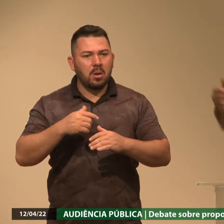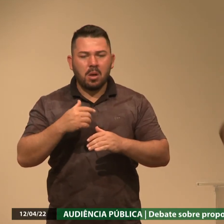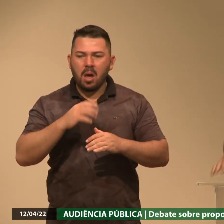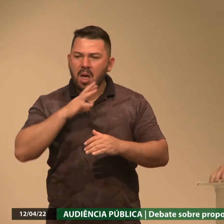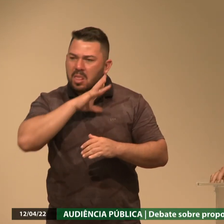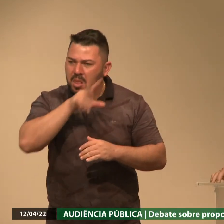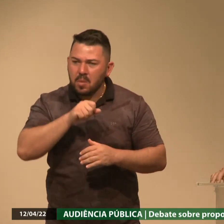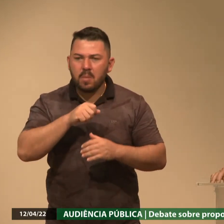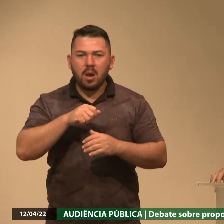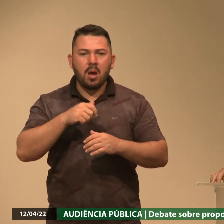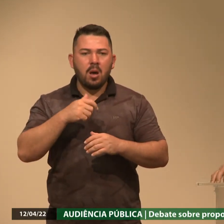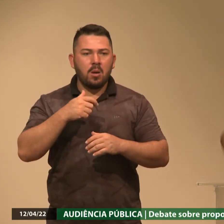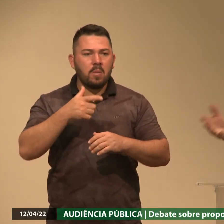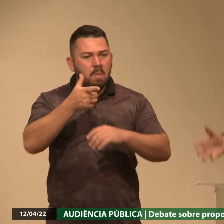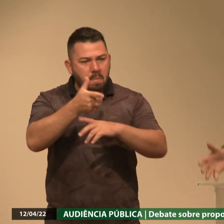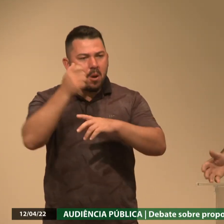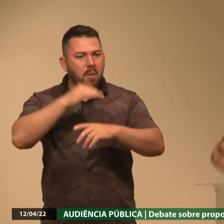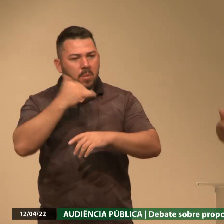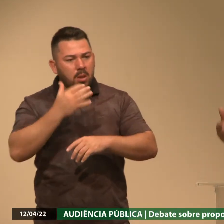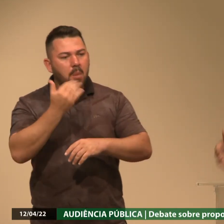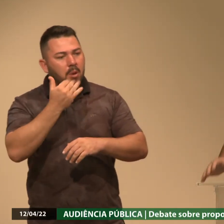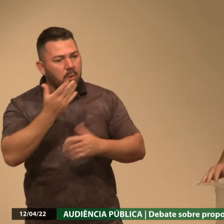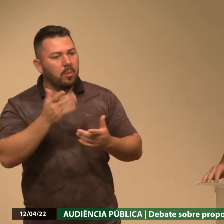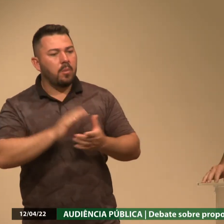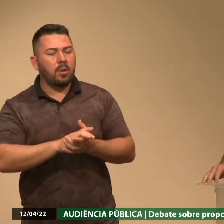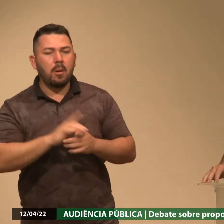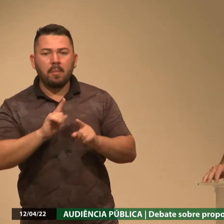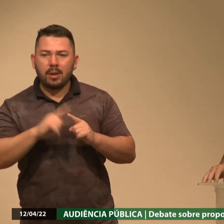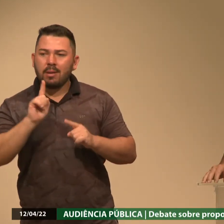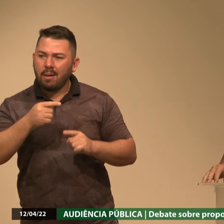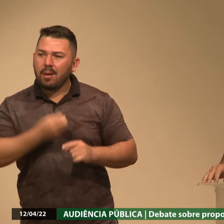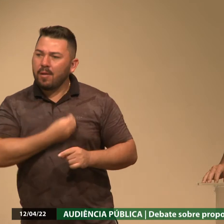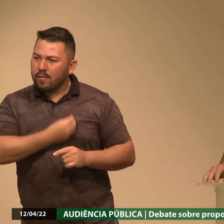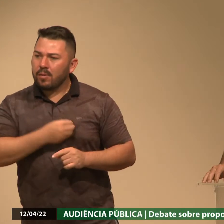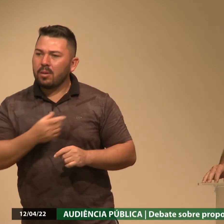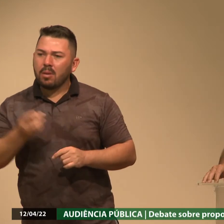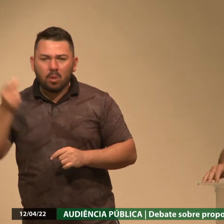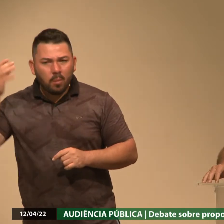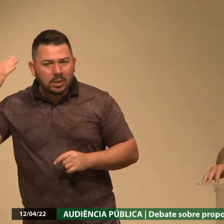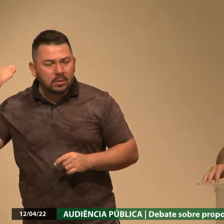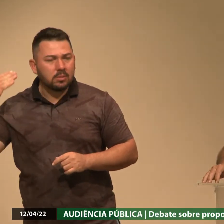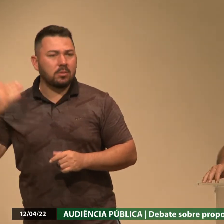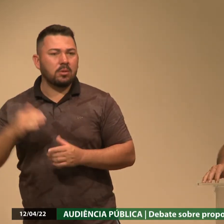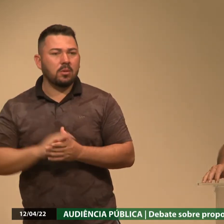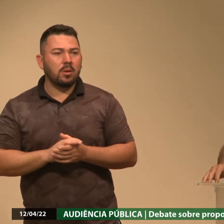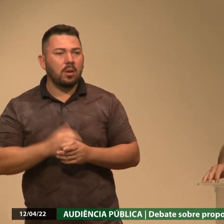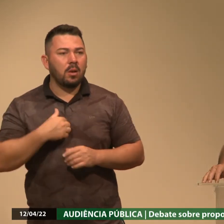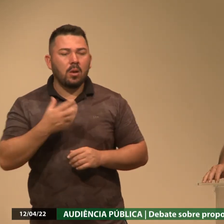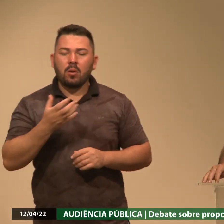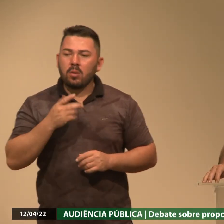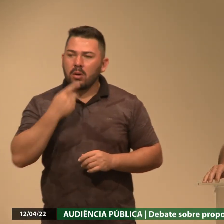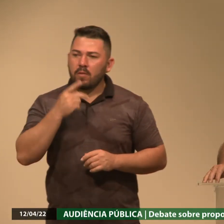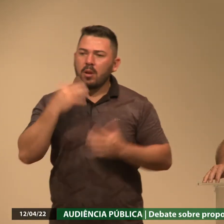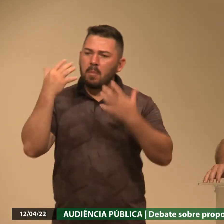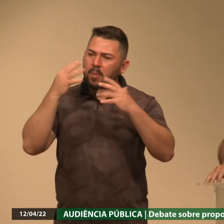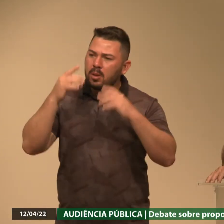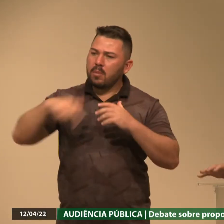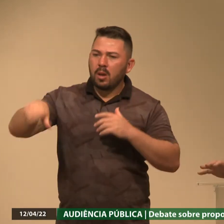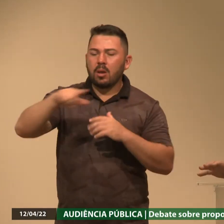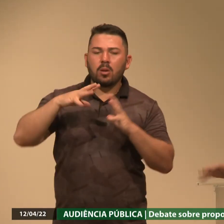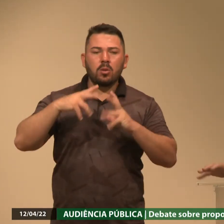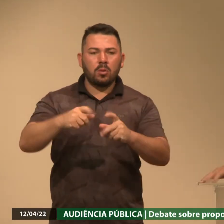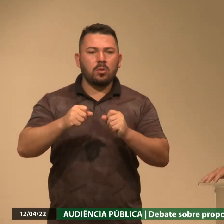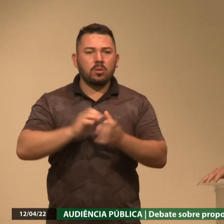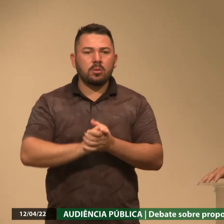os bichos são dá para viver e lembra de ontem mas é assim a vida no passado bom então aquele assim para avisar todos